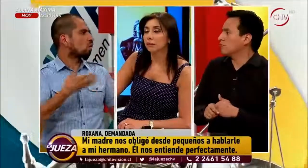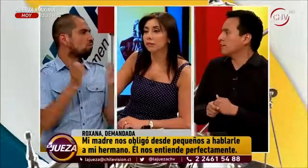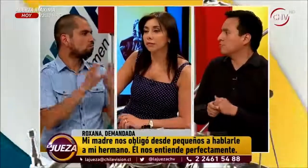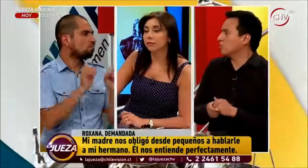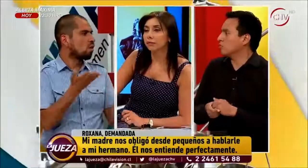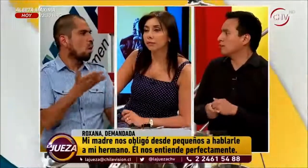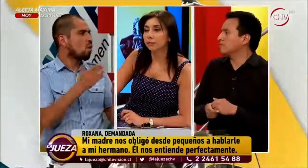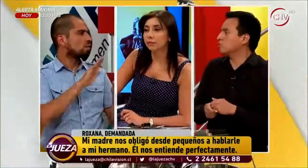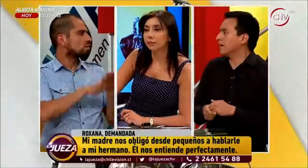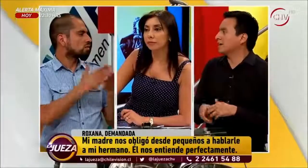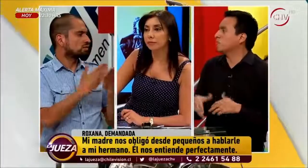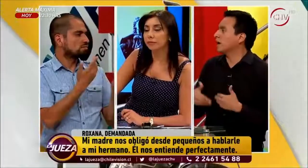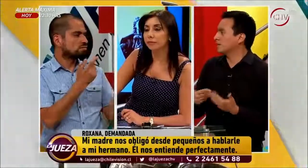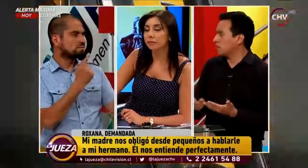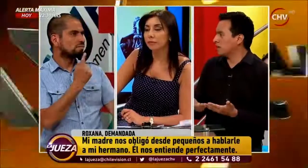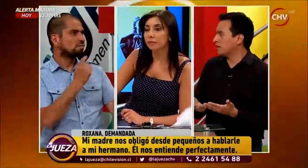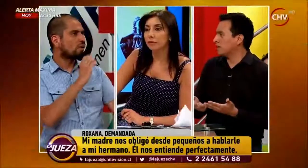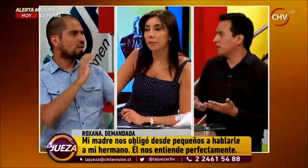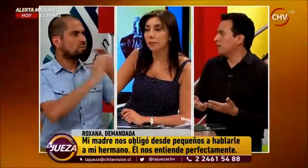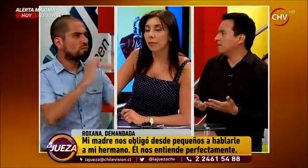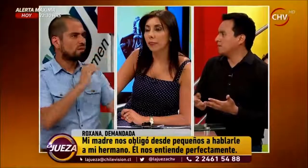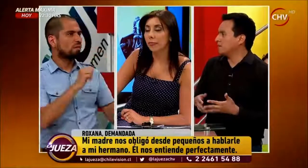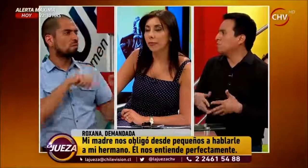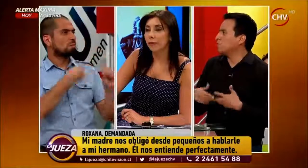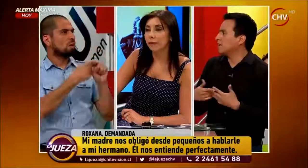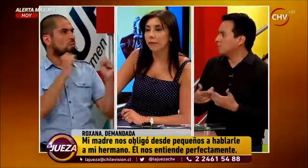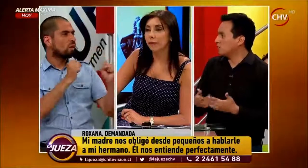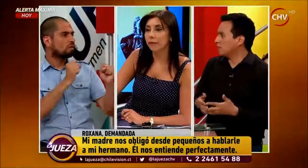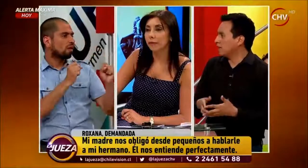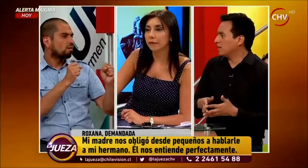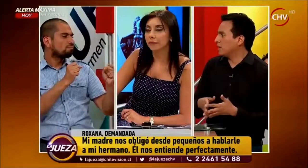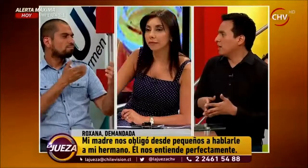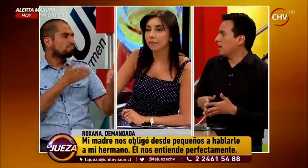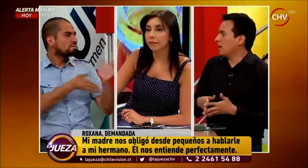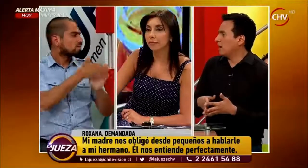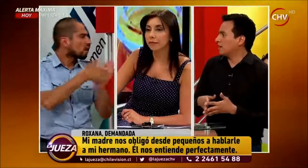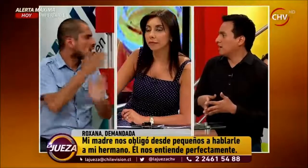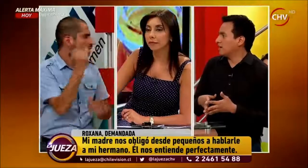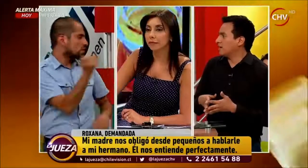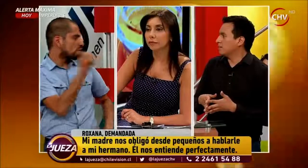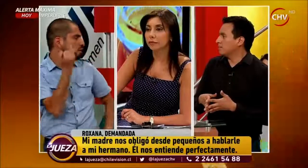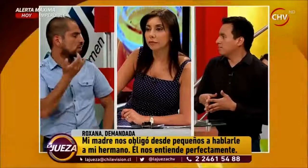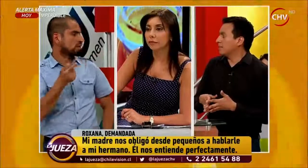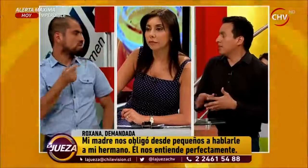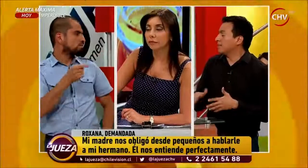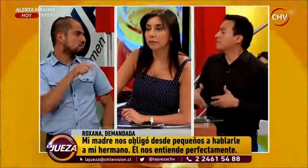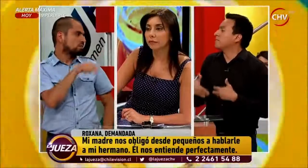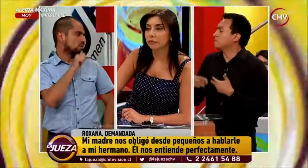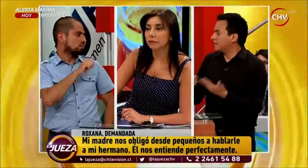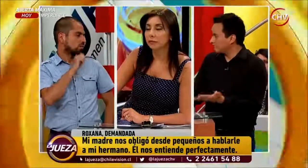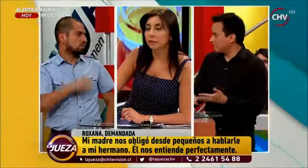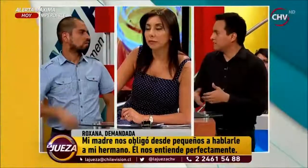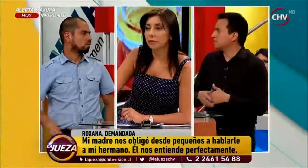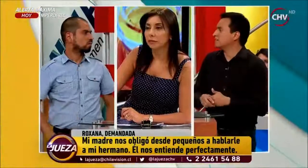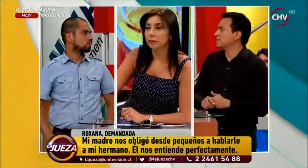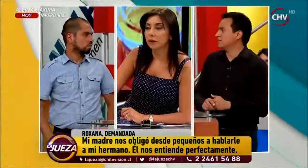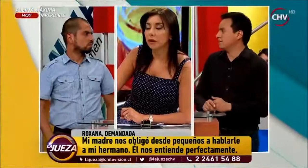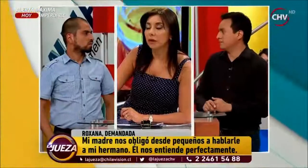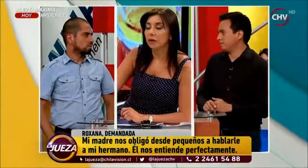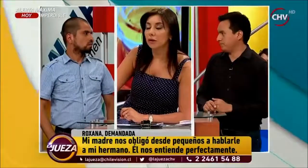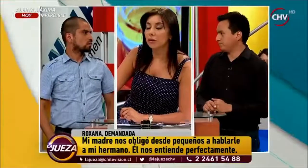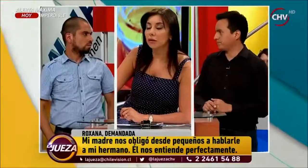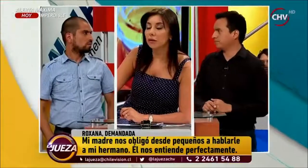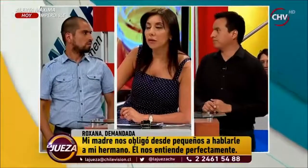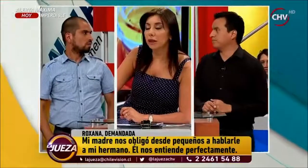solucionar esto? ¿Cómo darle seguridad? que educarlo. Hay que tratar de comunicarse con él. Hay que darle la independencia que necesita también.